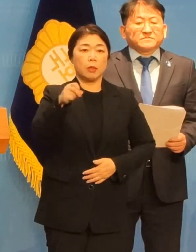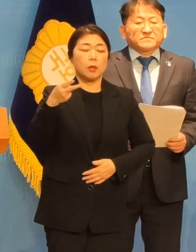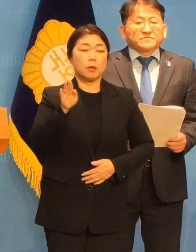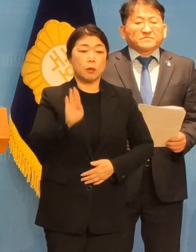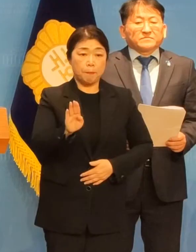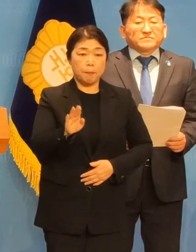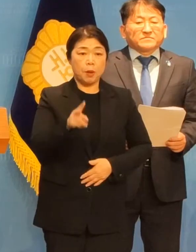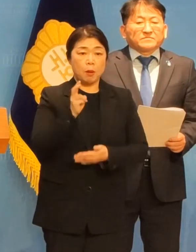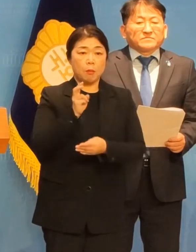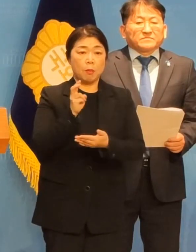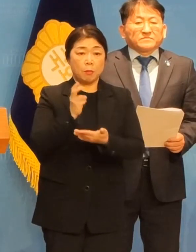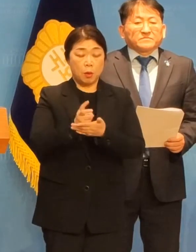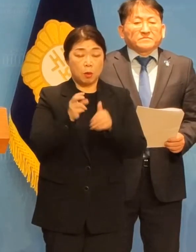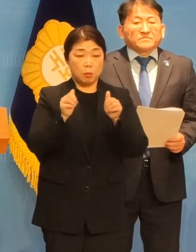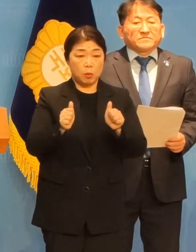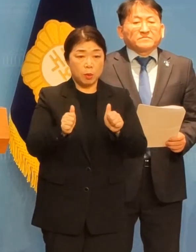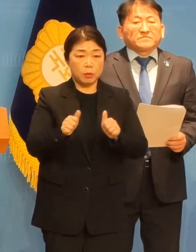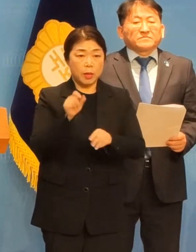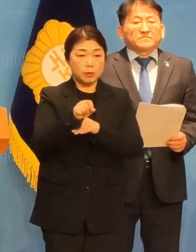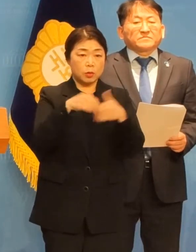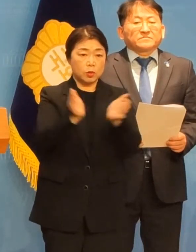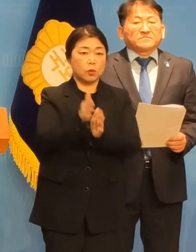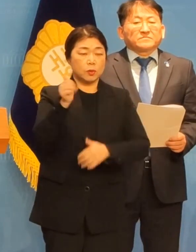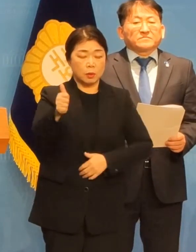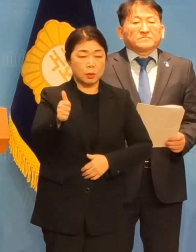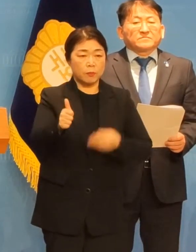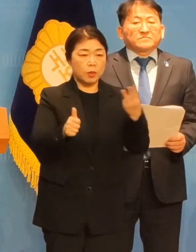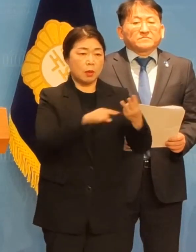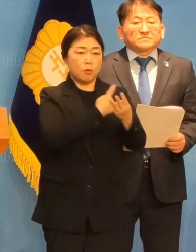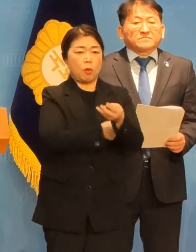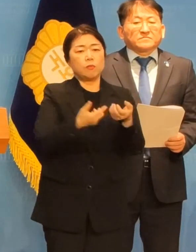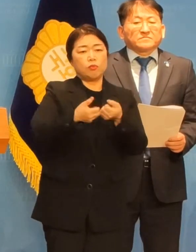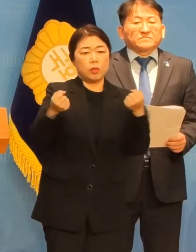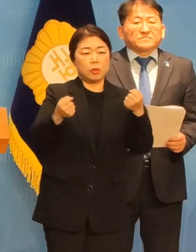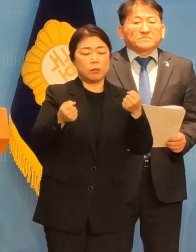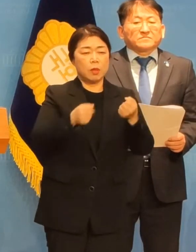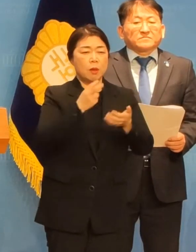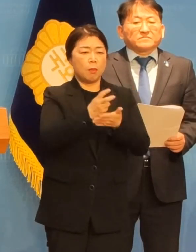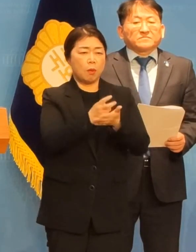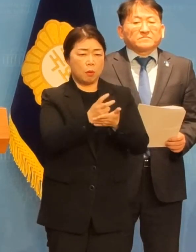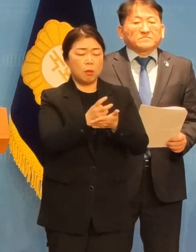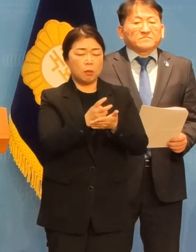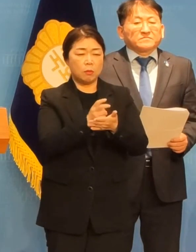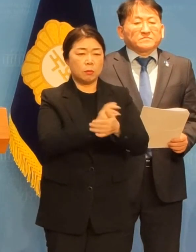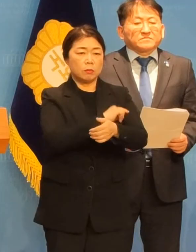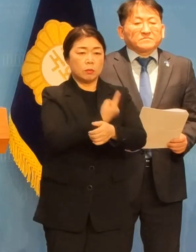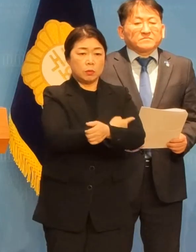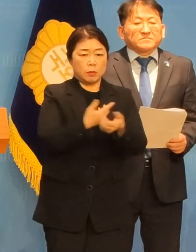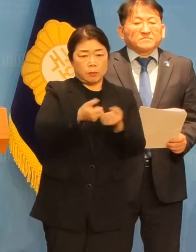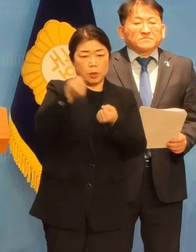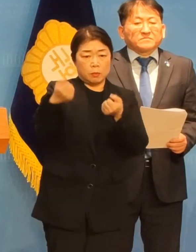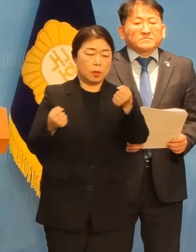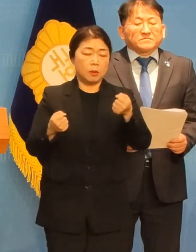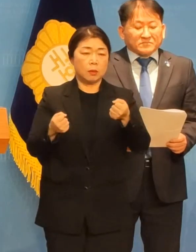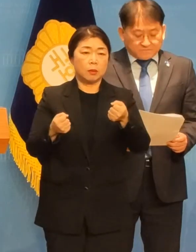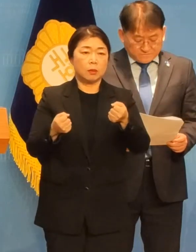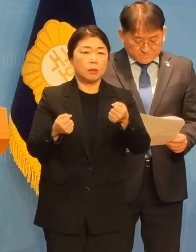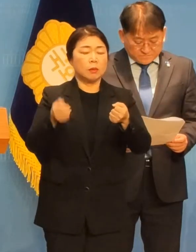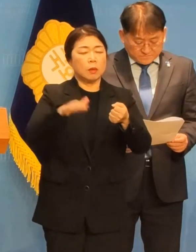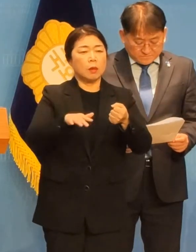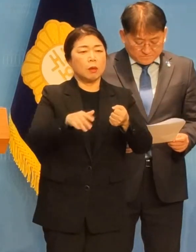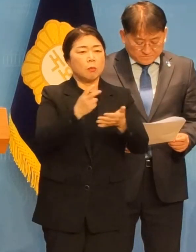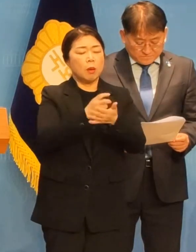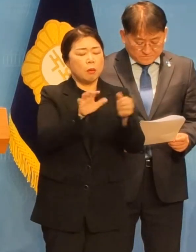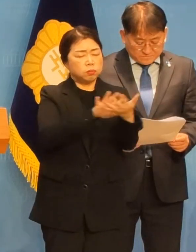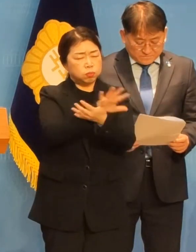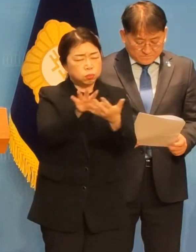법에 대해 삼권 분립, 사법부 독립이 역사의 뒤안으로 사라질 수 있다고 말한 바 있습니다. 이 때문에